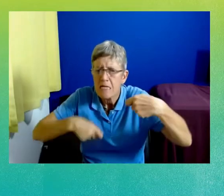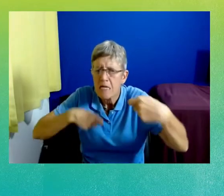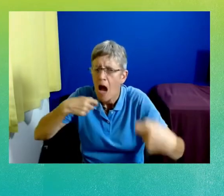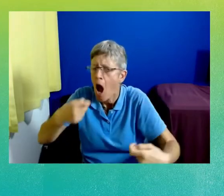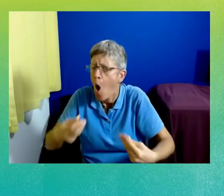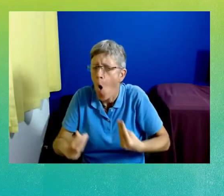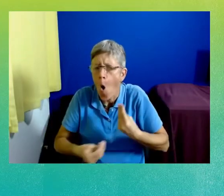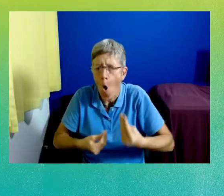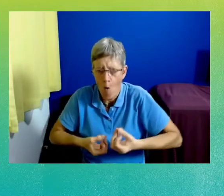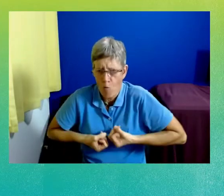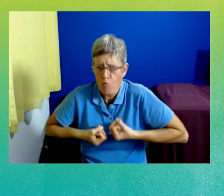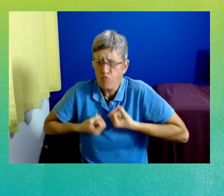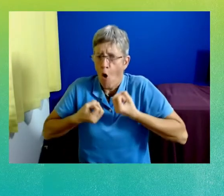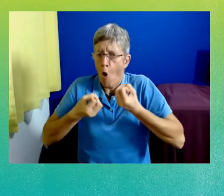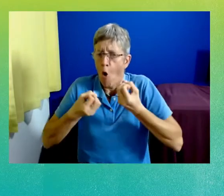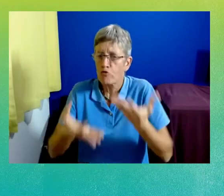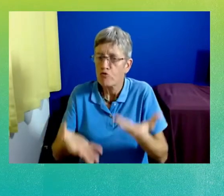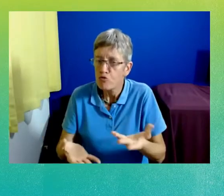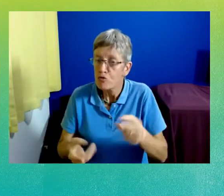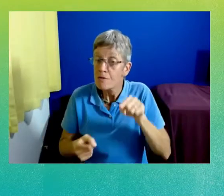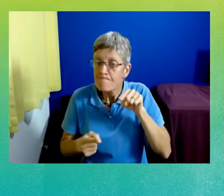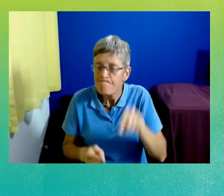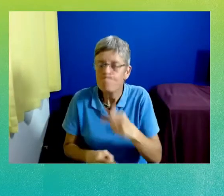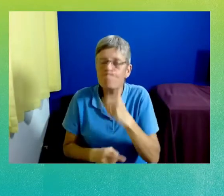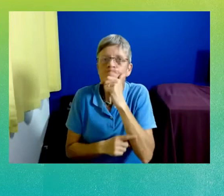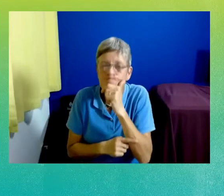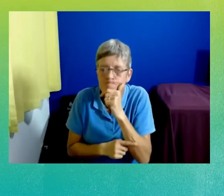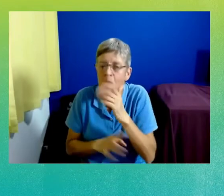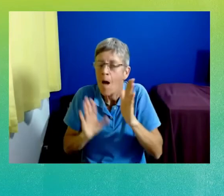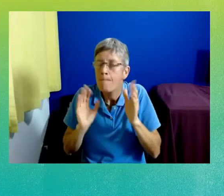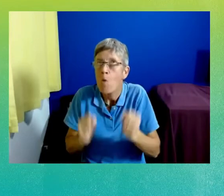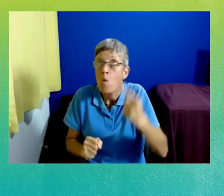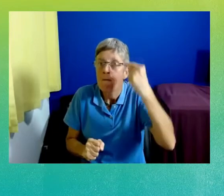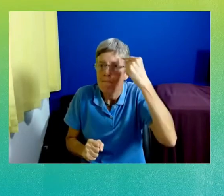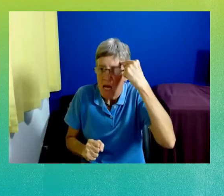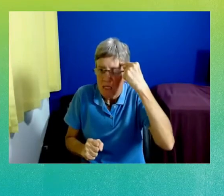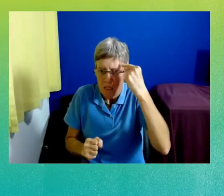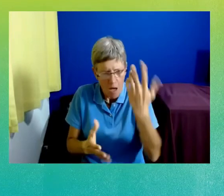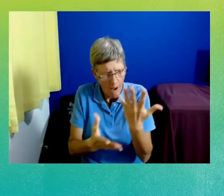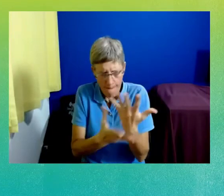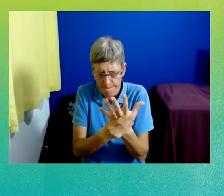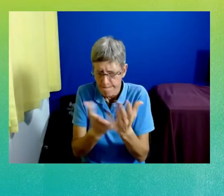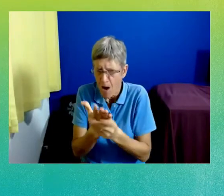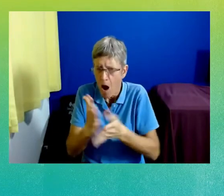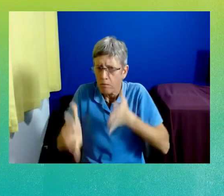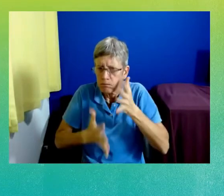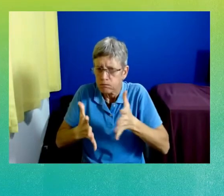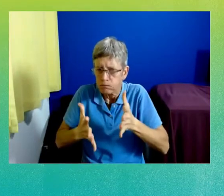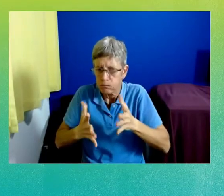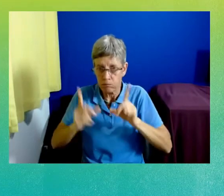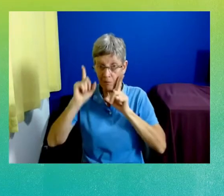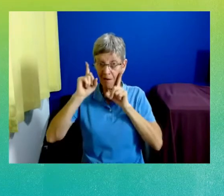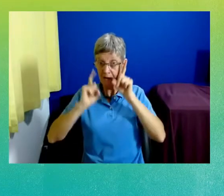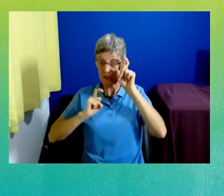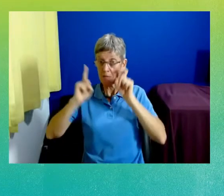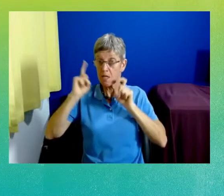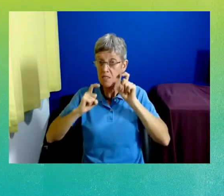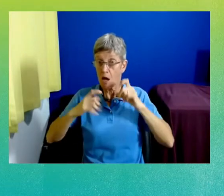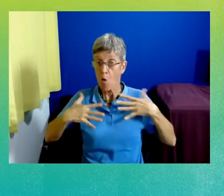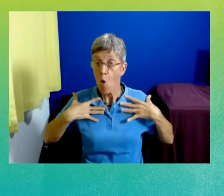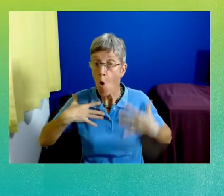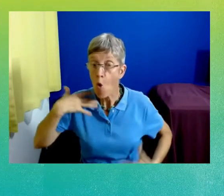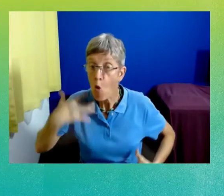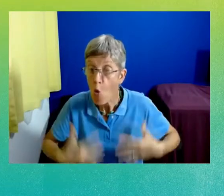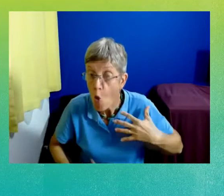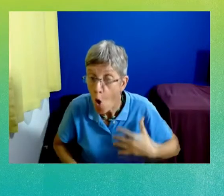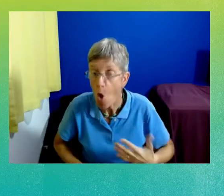texto, dos sinais, como eles foram produzidos, refletir sobre isso, pensar de